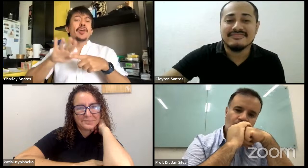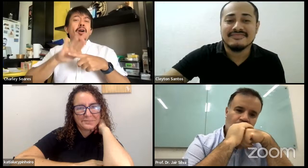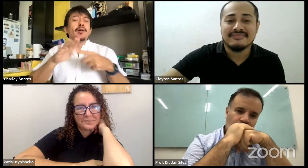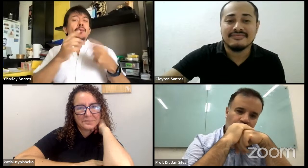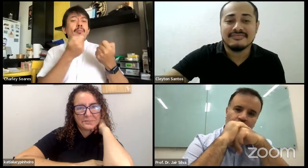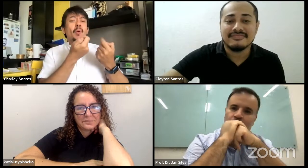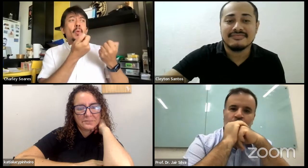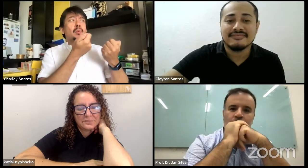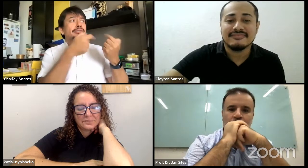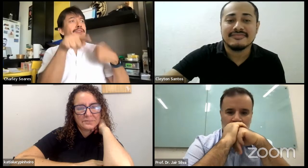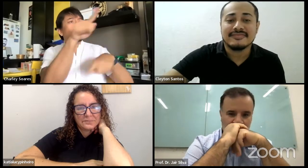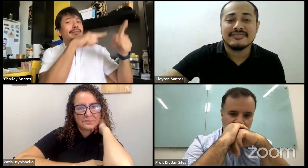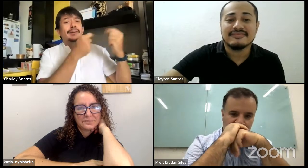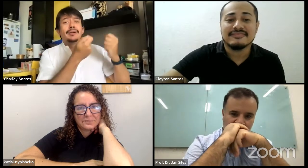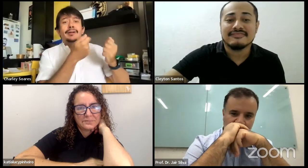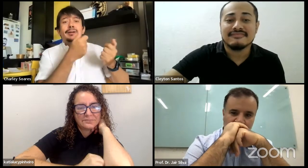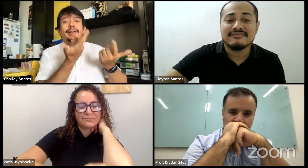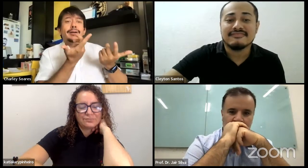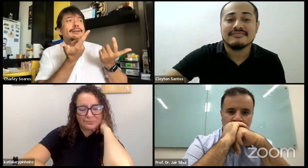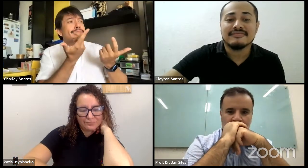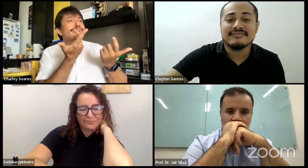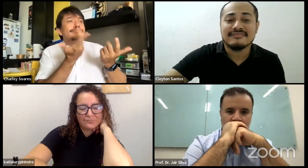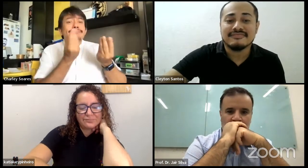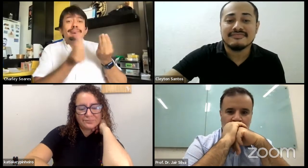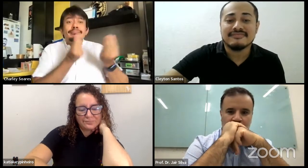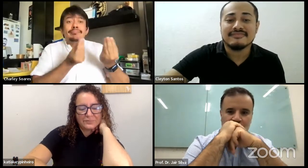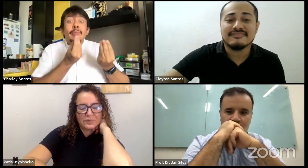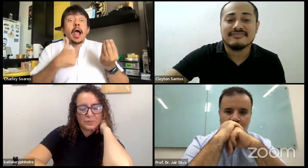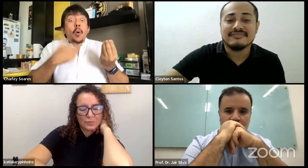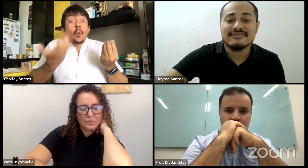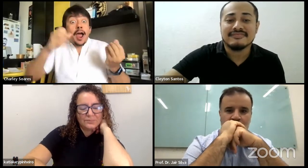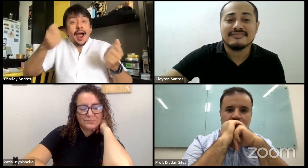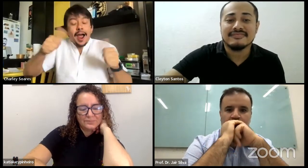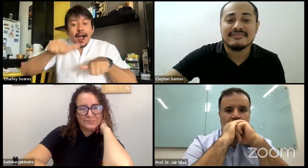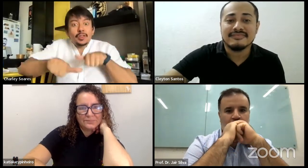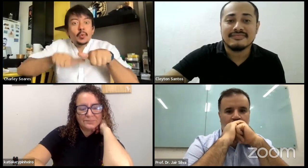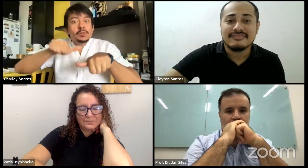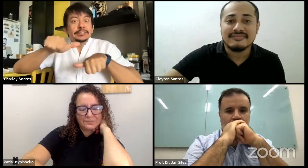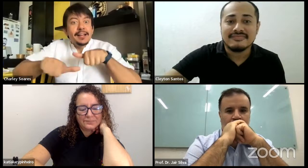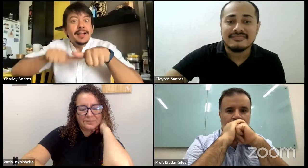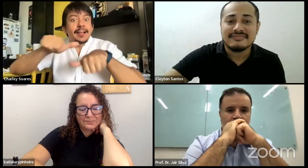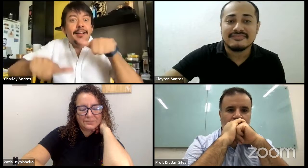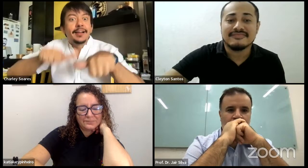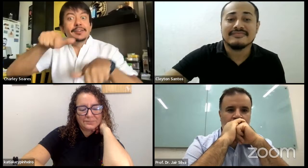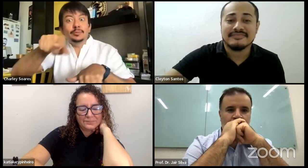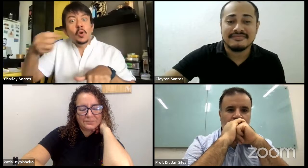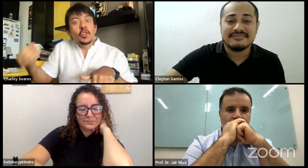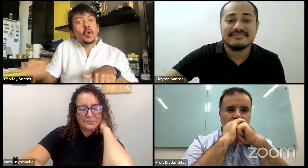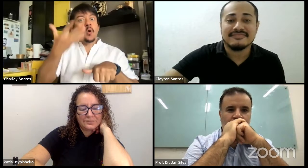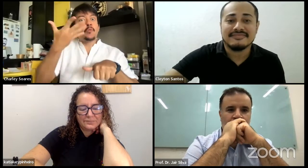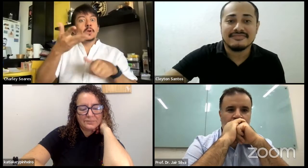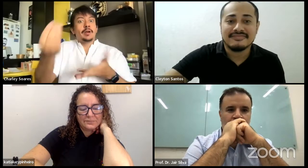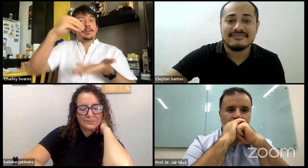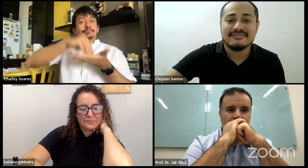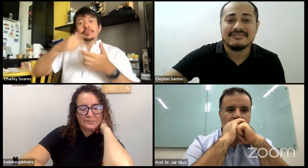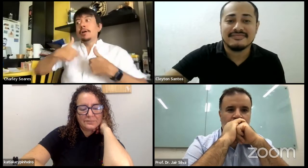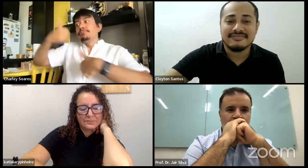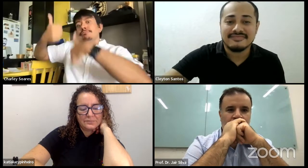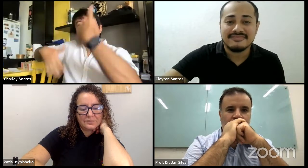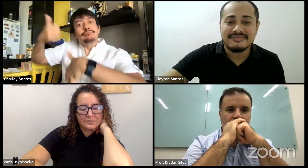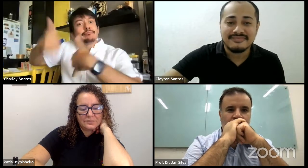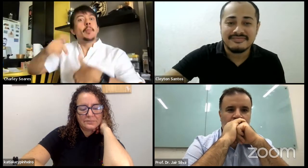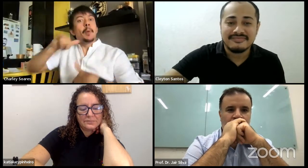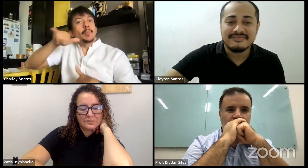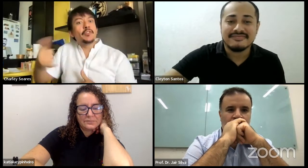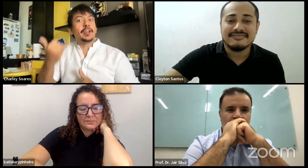essa sua pesquisa para dentro da disciplina, porque a gente tem pouca pesquisa nessa área, infelizmente, né? Então, e a gente percebe que